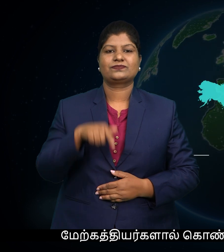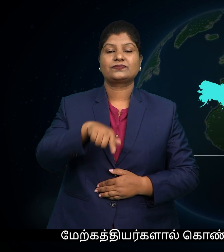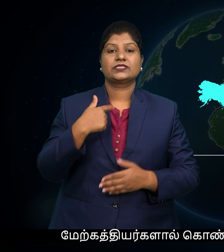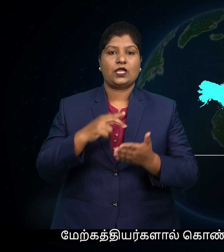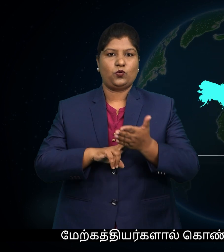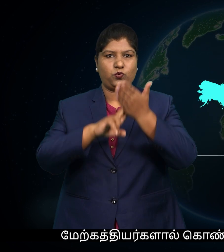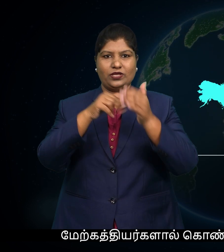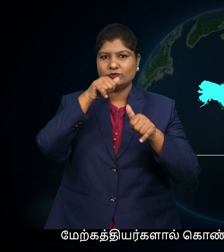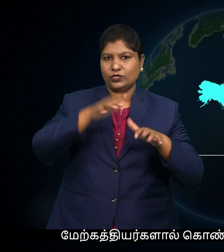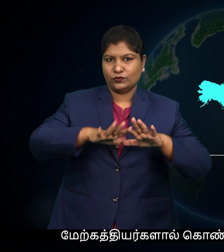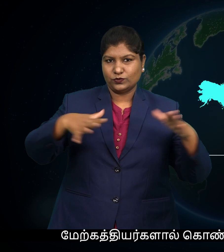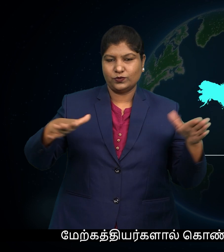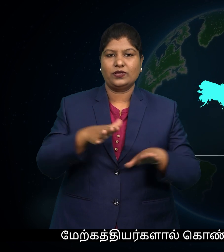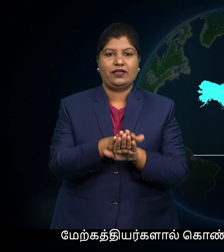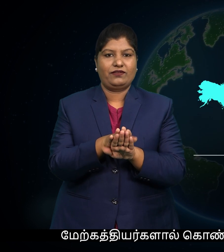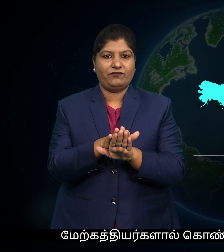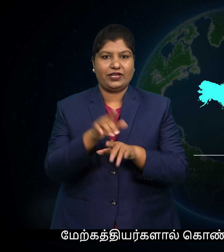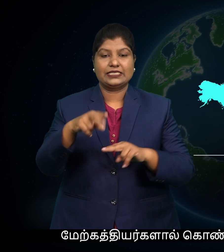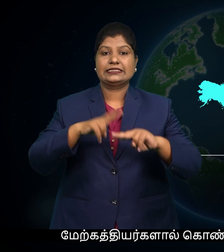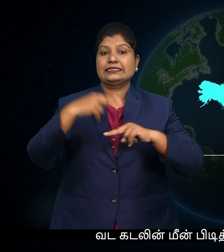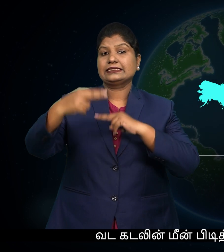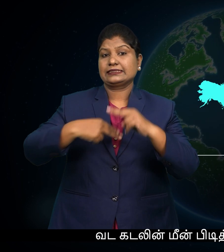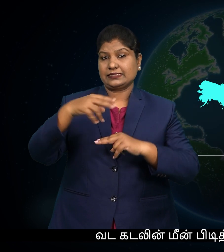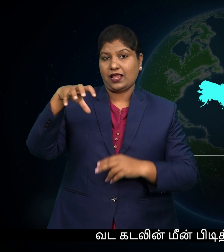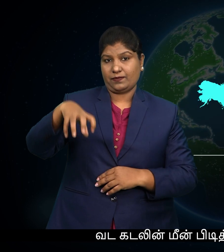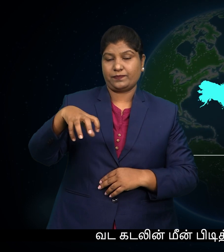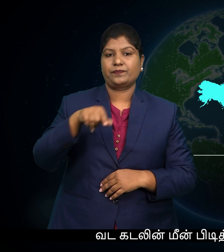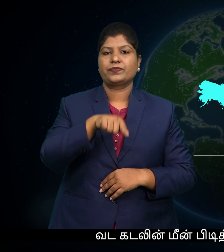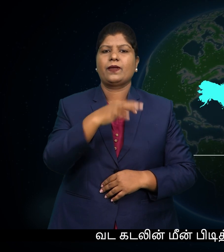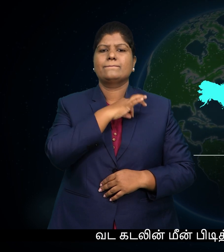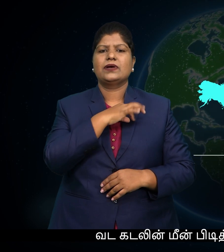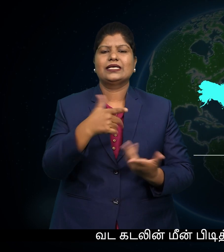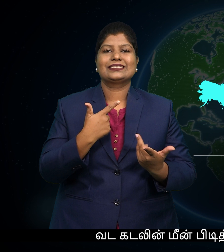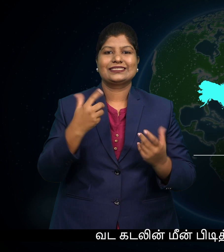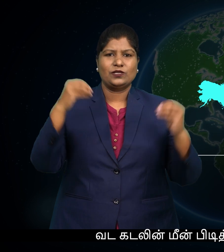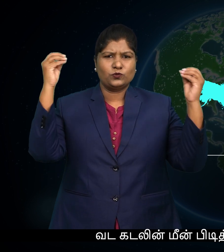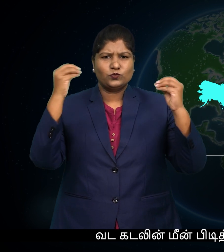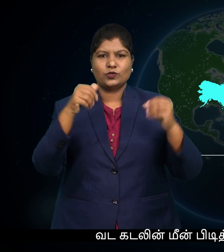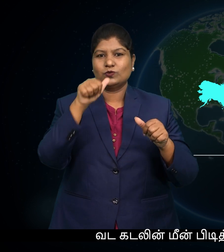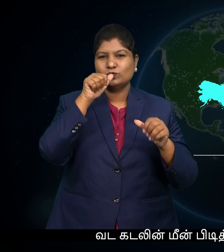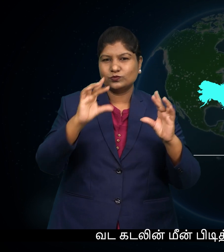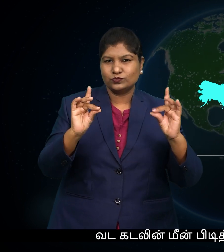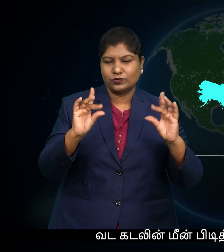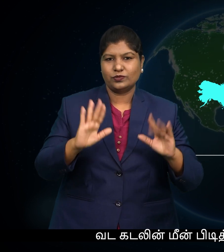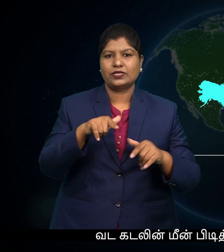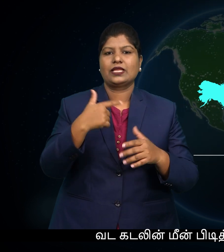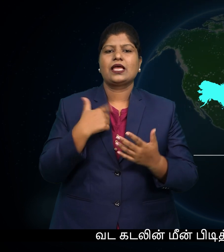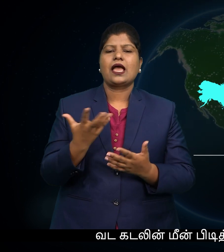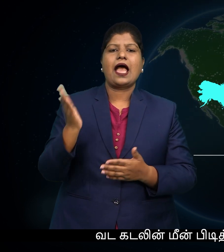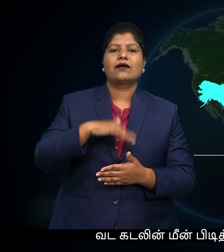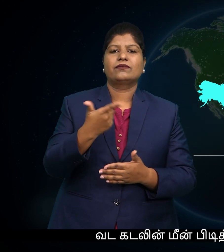மேற்கு காற்றால் கொண்டுவரப்பட்ட ஈரப்பதத்திலிருந்து வடகடலில் மீன்பிடி தொழில் பயனடைகிறது.